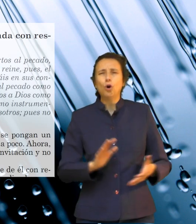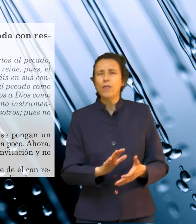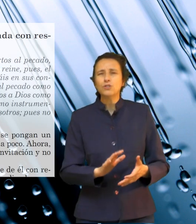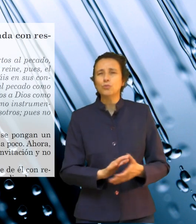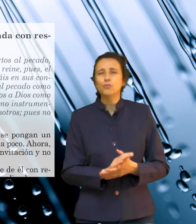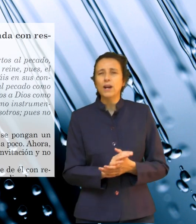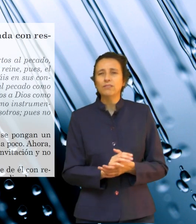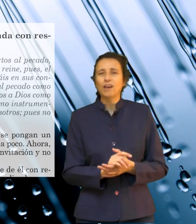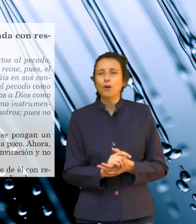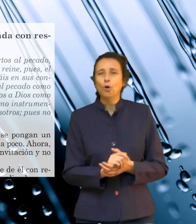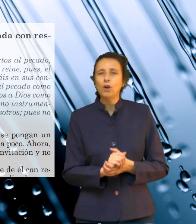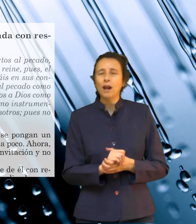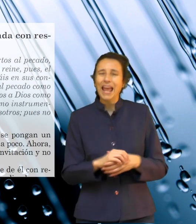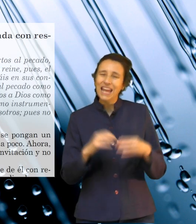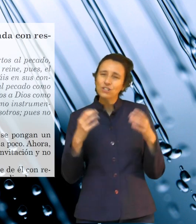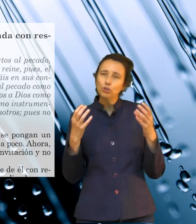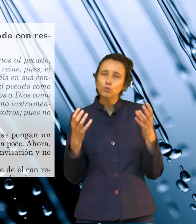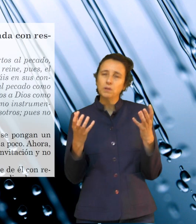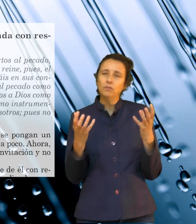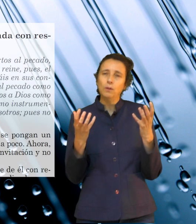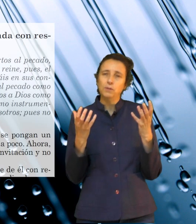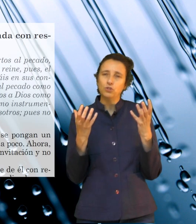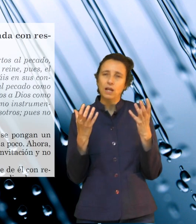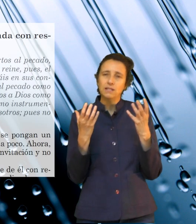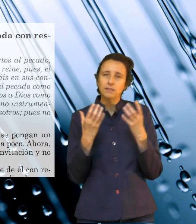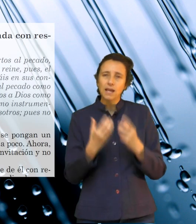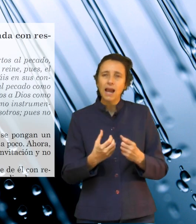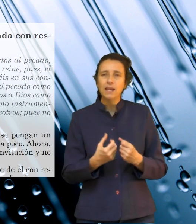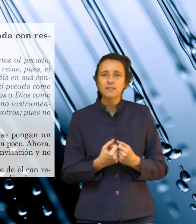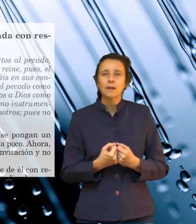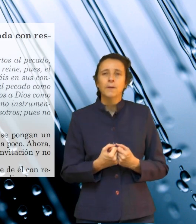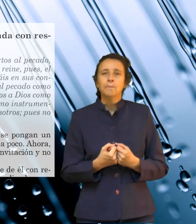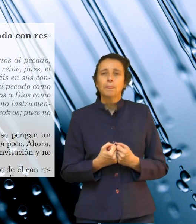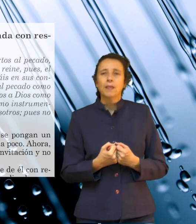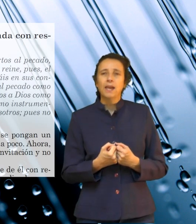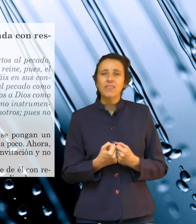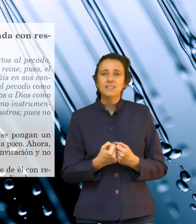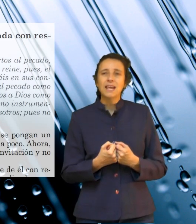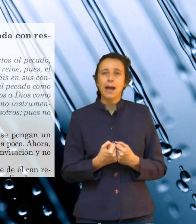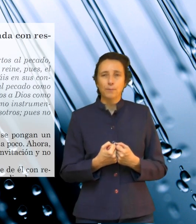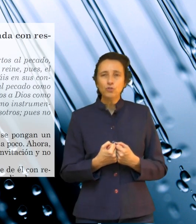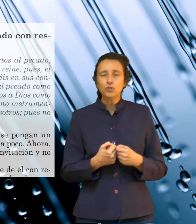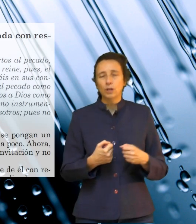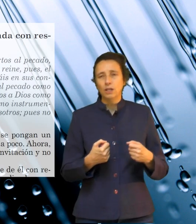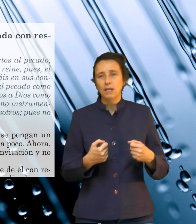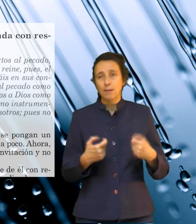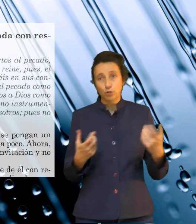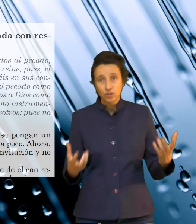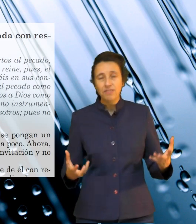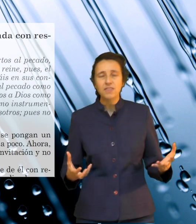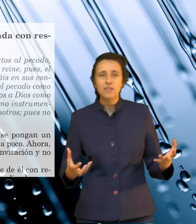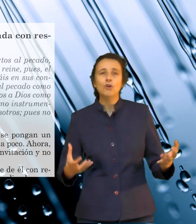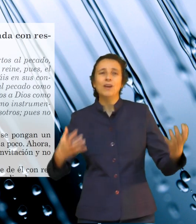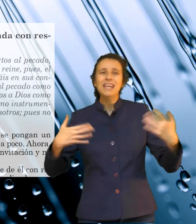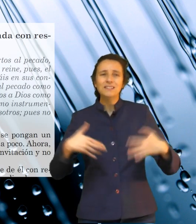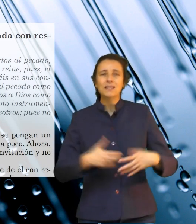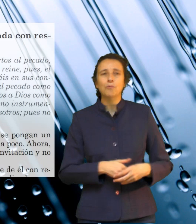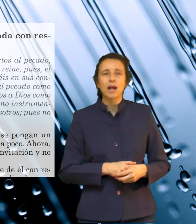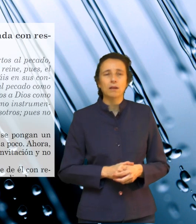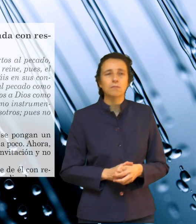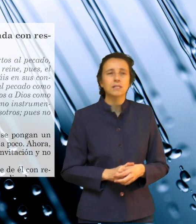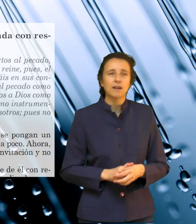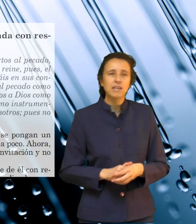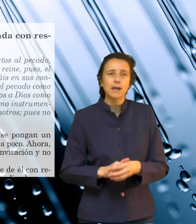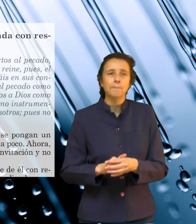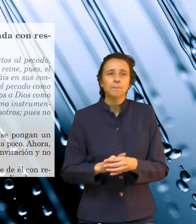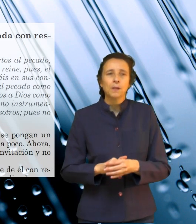con toda su fuerza con estos principios celestiales que deseamos y hemos decidido